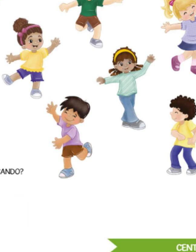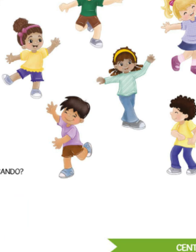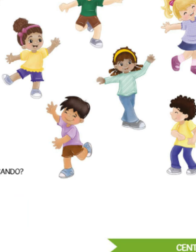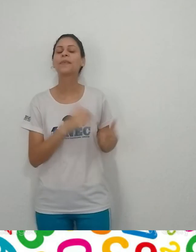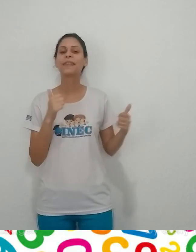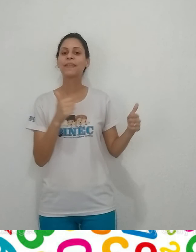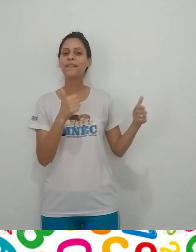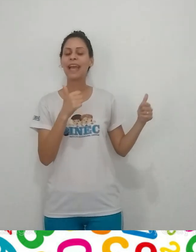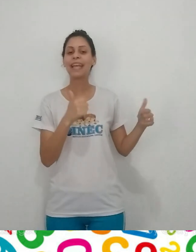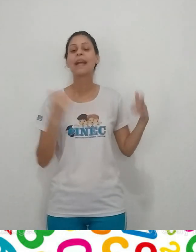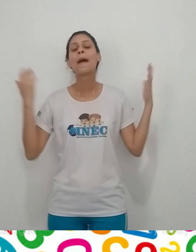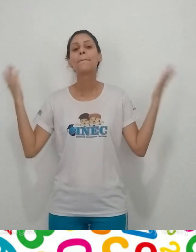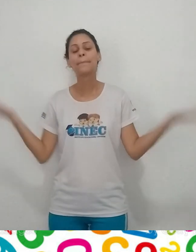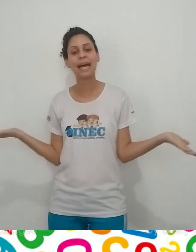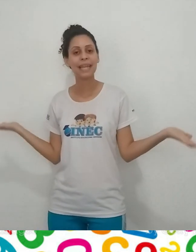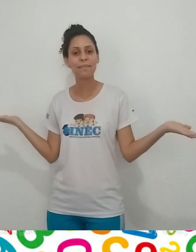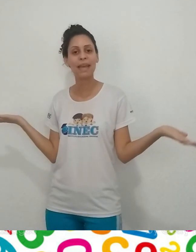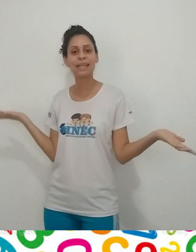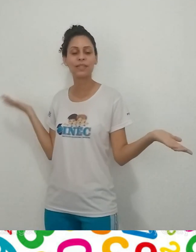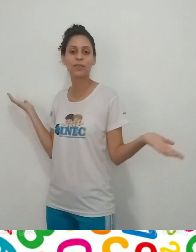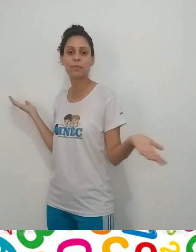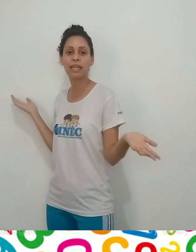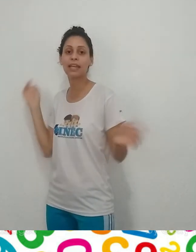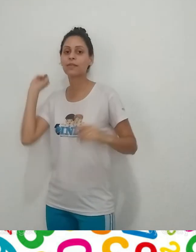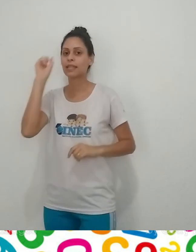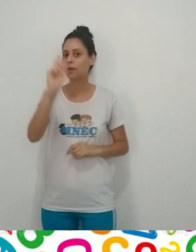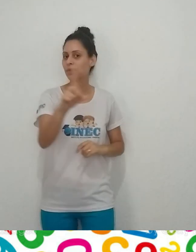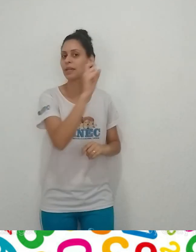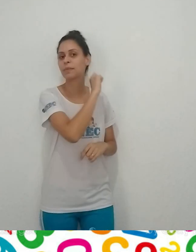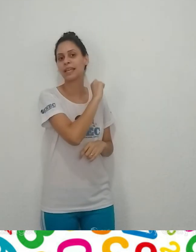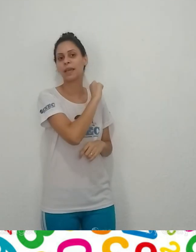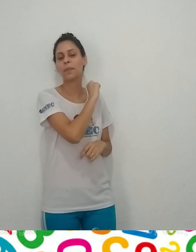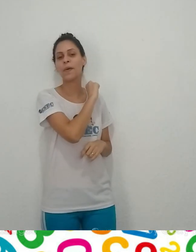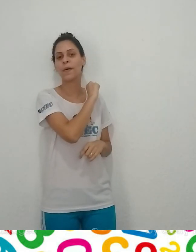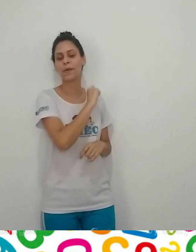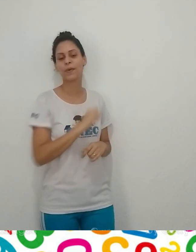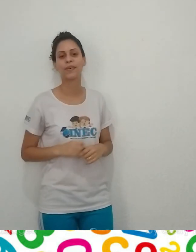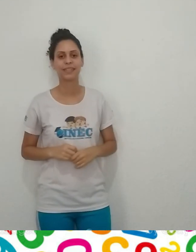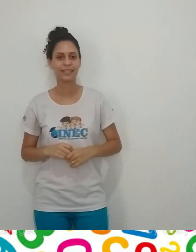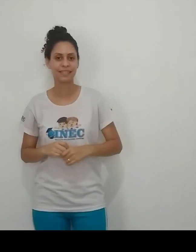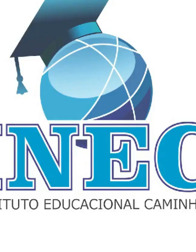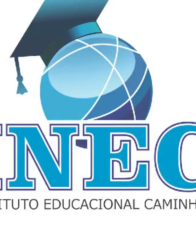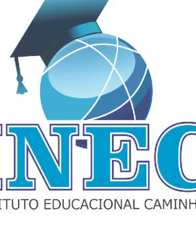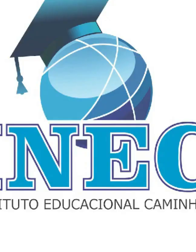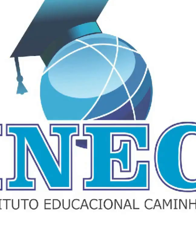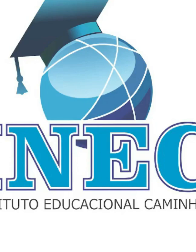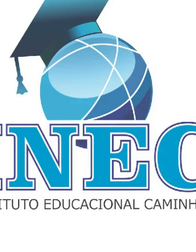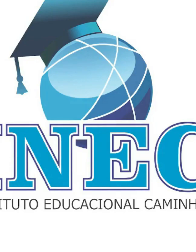Muito bem! Parabéns, turminha! Nos encontramos daqui a pouco!